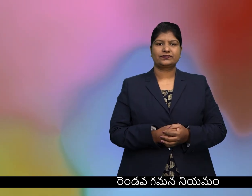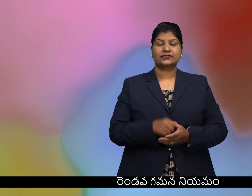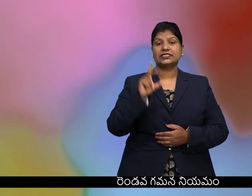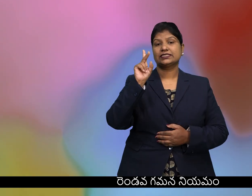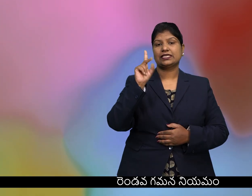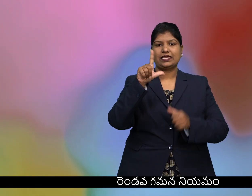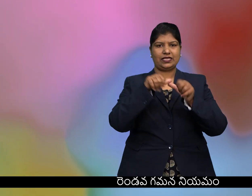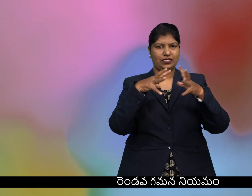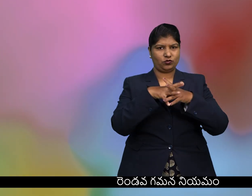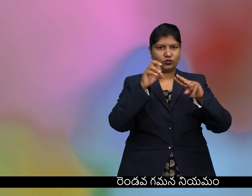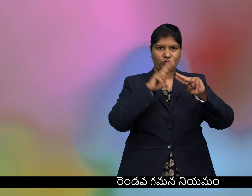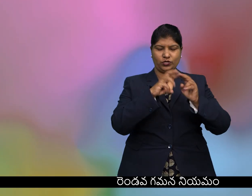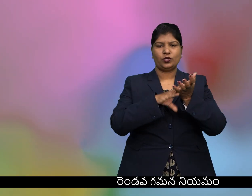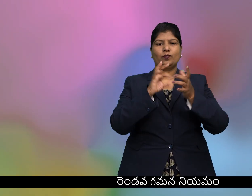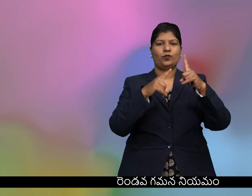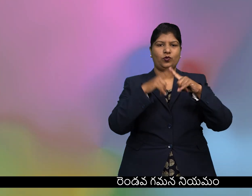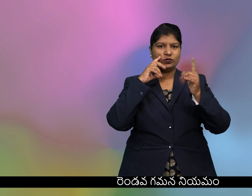రెండవ గమన నియమం